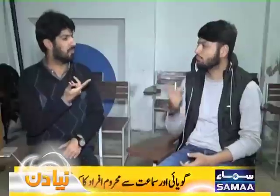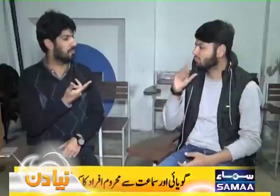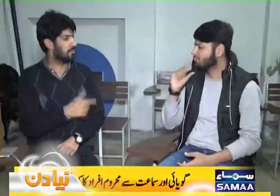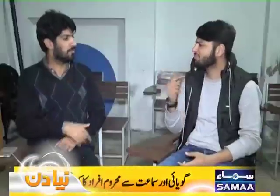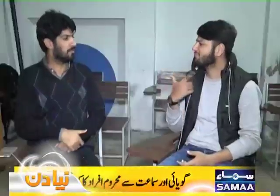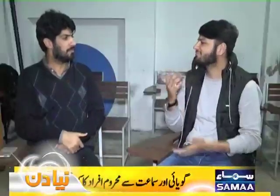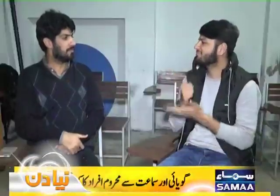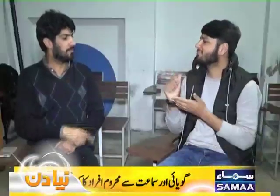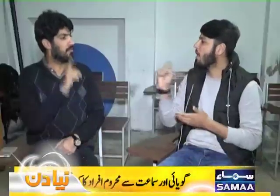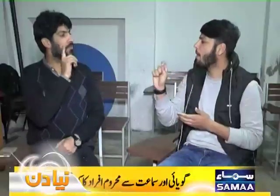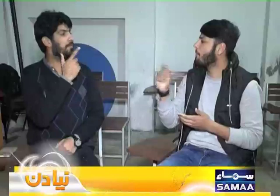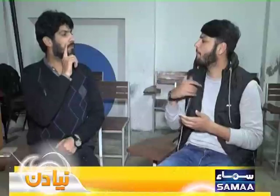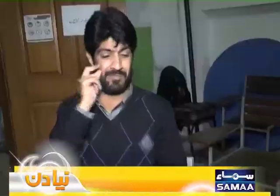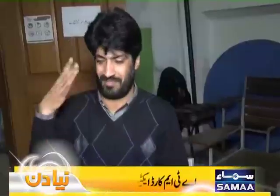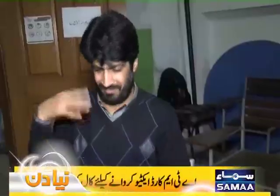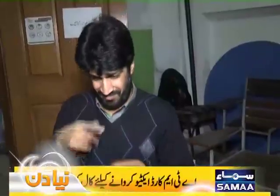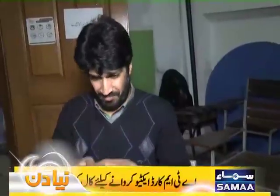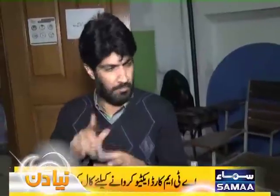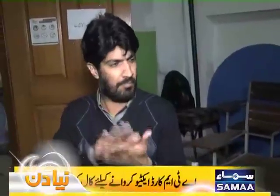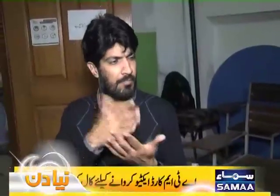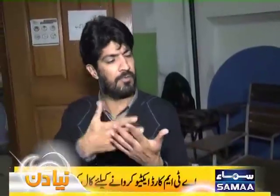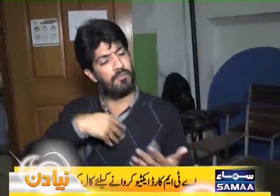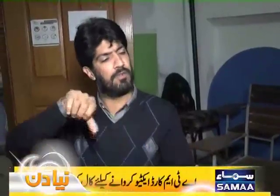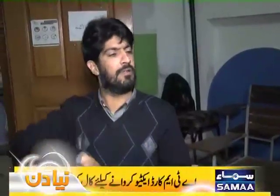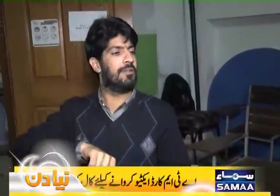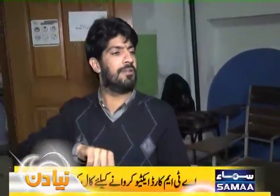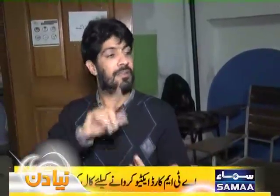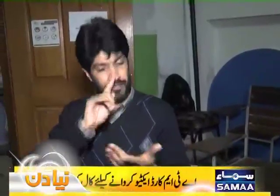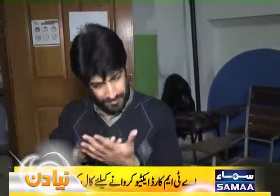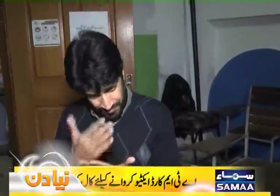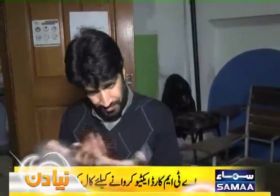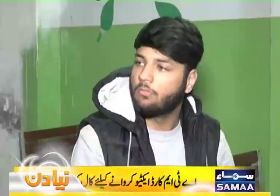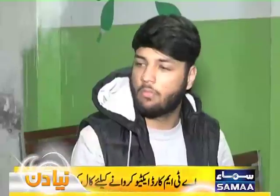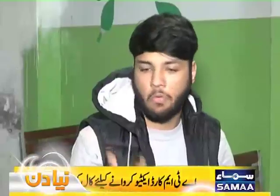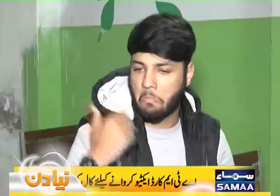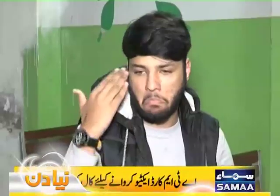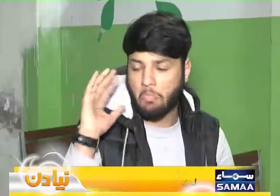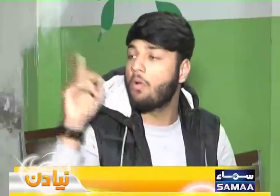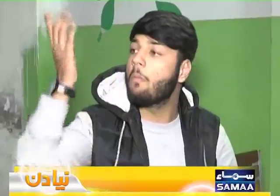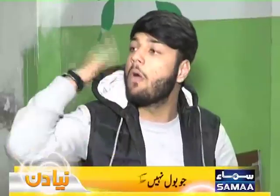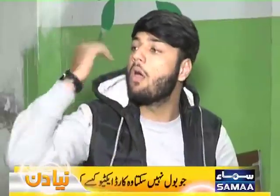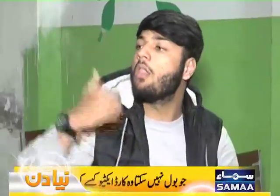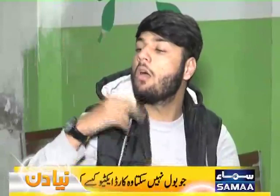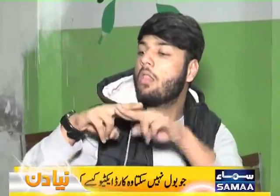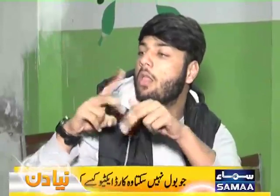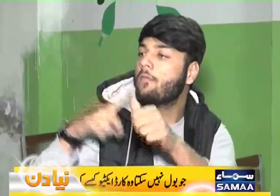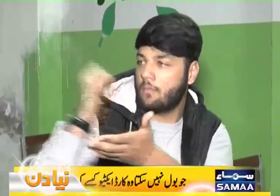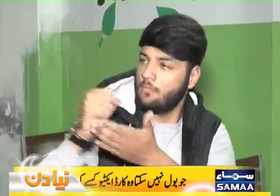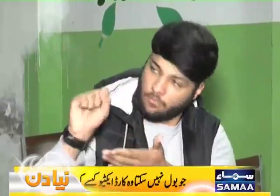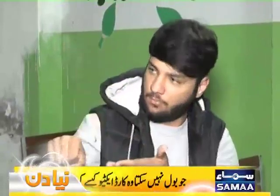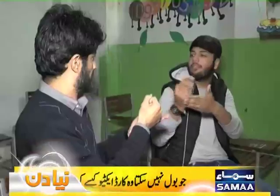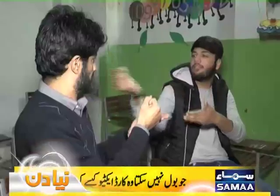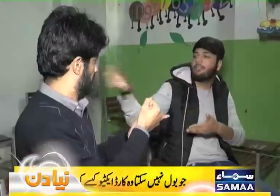पाकिस्तान के हजारों अफराद जिनके हाथ और उंगलियां बोलती हैं, लेकिन हुक्मरानों और मुल्क का बैंकारी निजाम इनकी